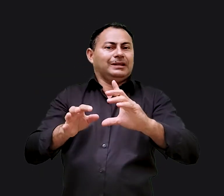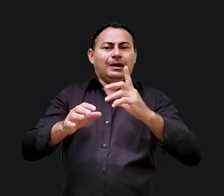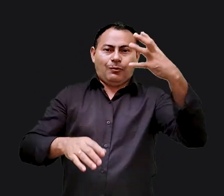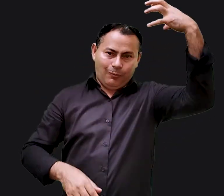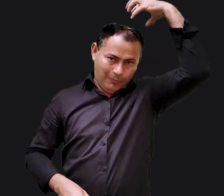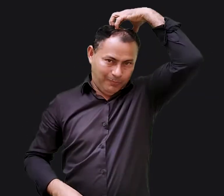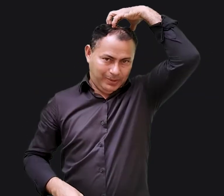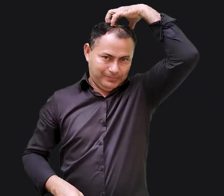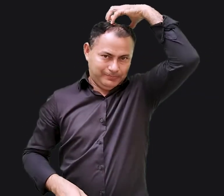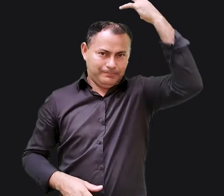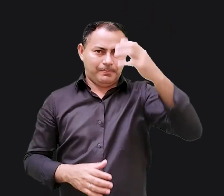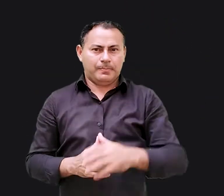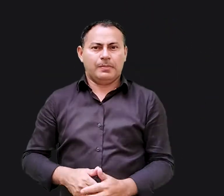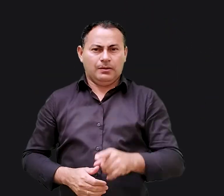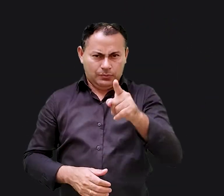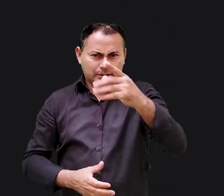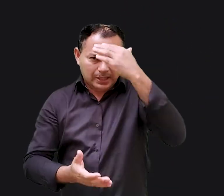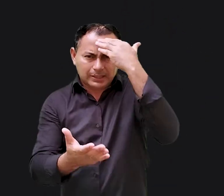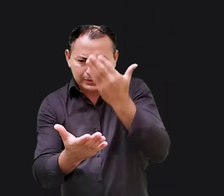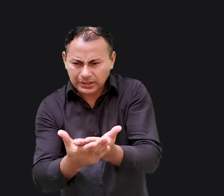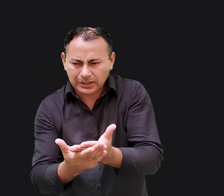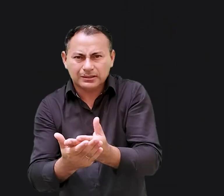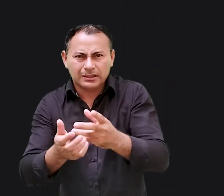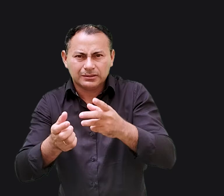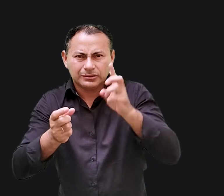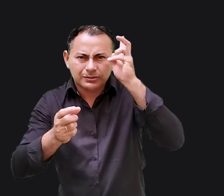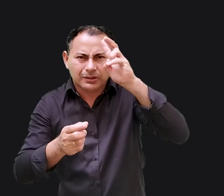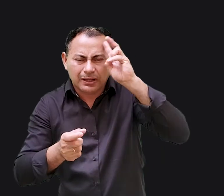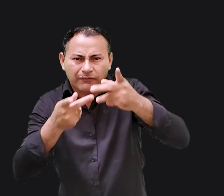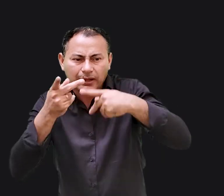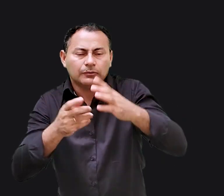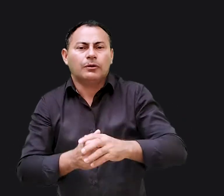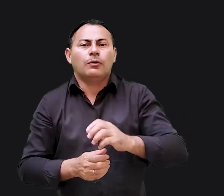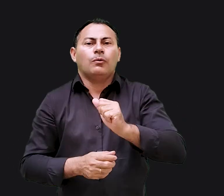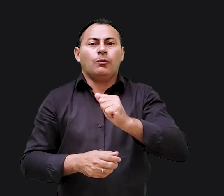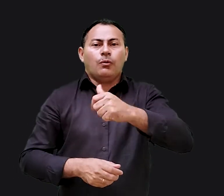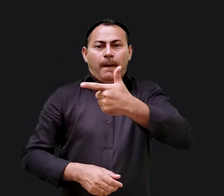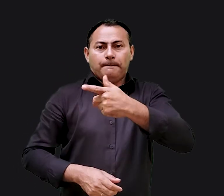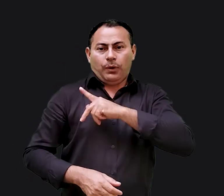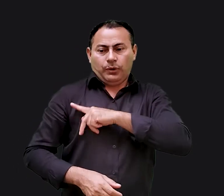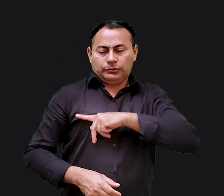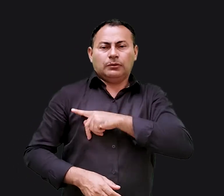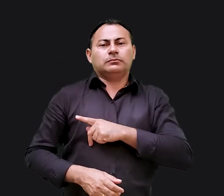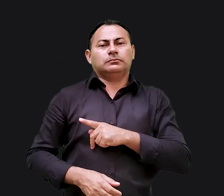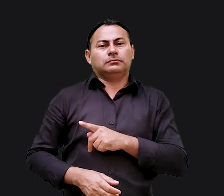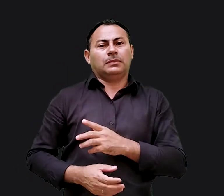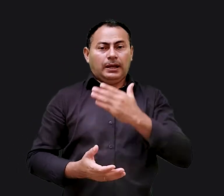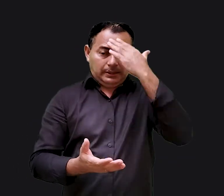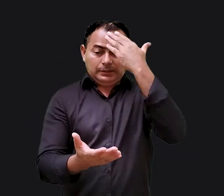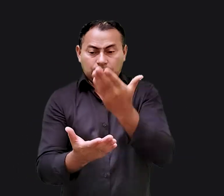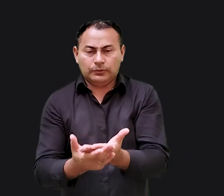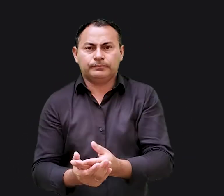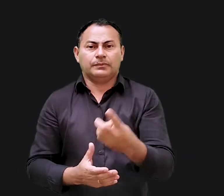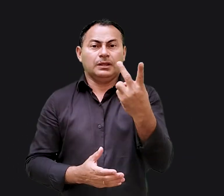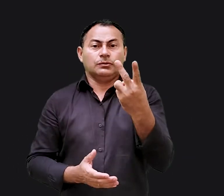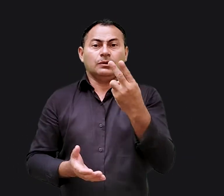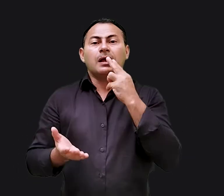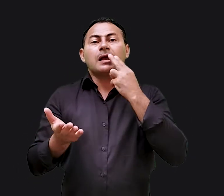culpa. Você acredita nisto? Pois o apóstolo Paulo acreditou. Na segunda carta aos